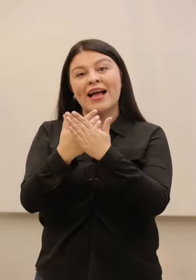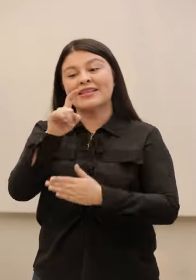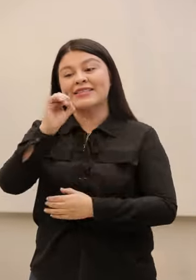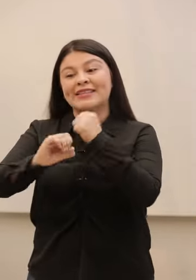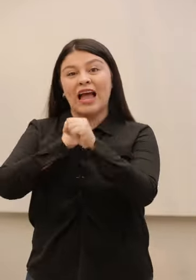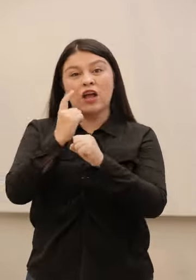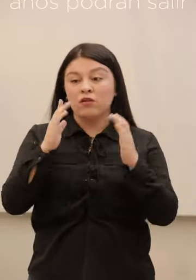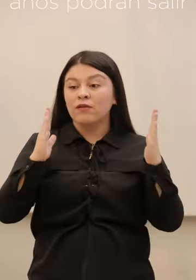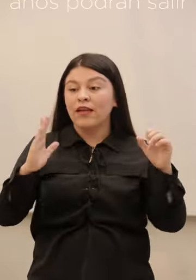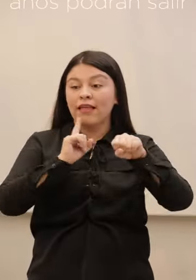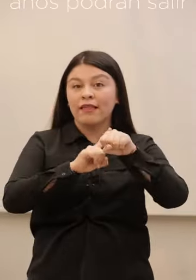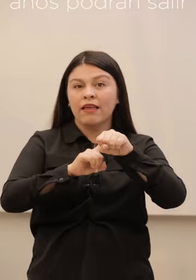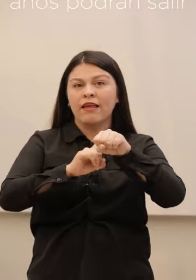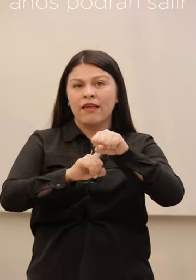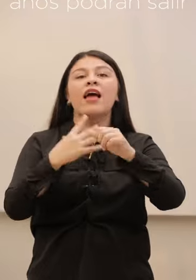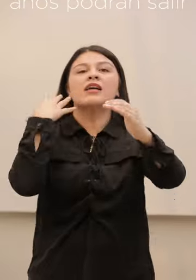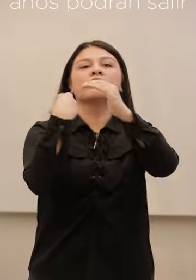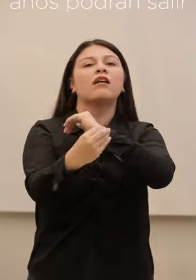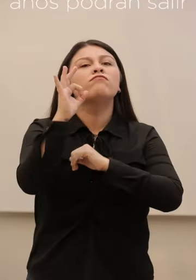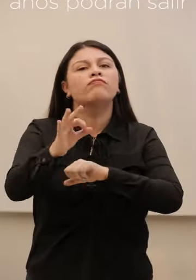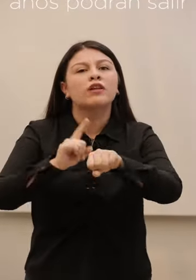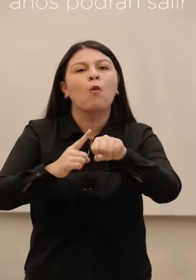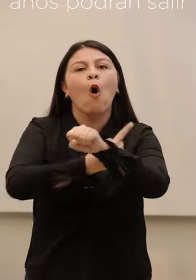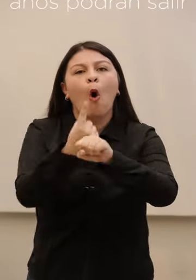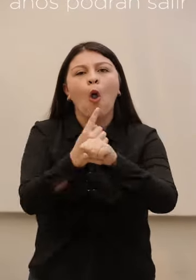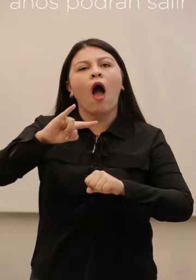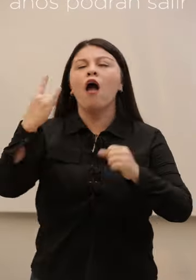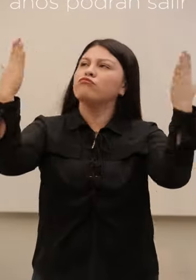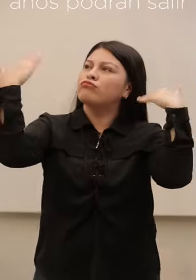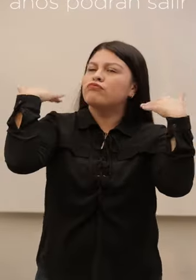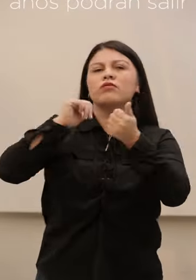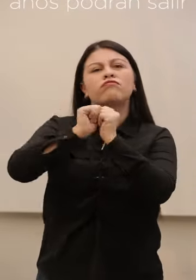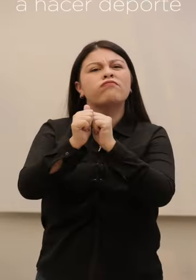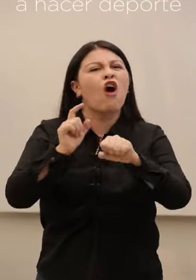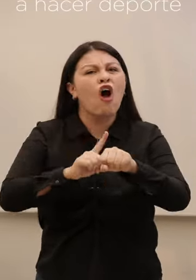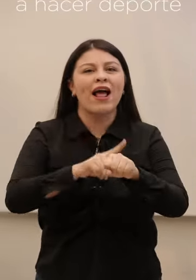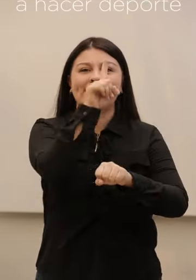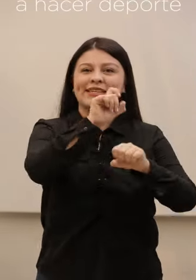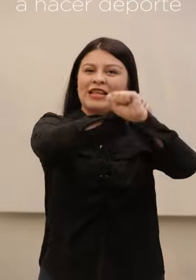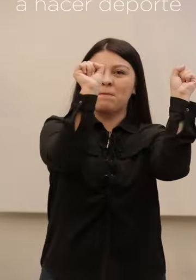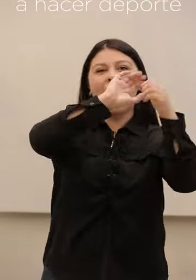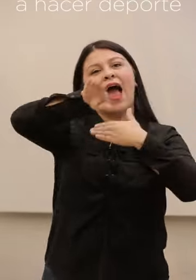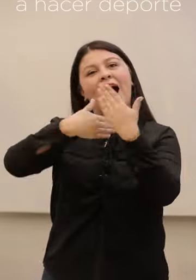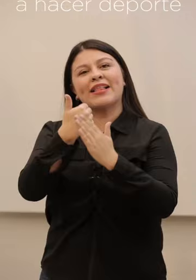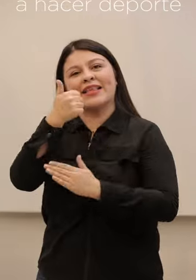Las personas entre 18 y 60 años podrán salir durante una hora a hacer